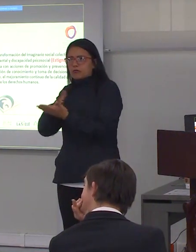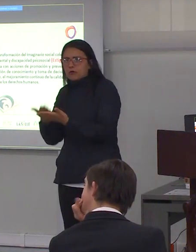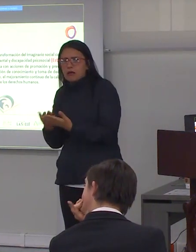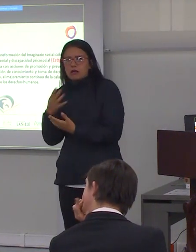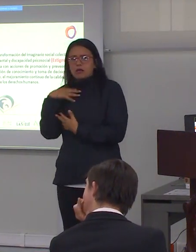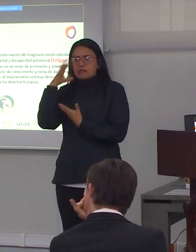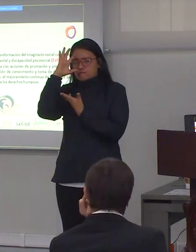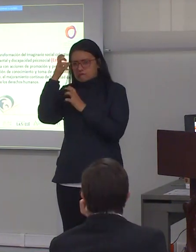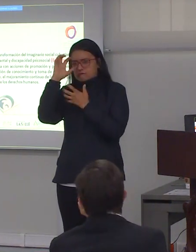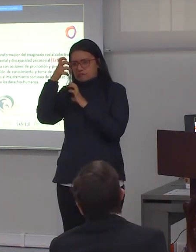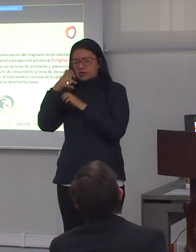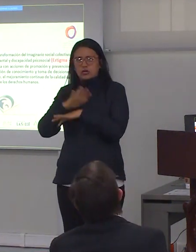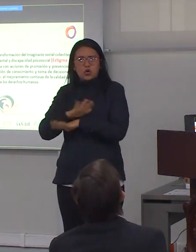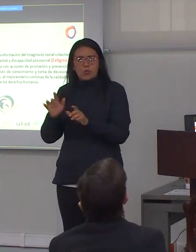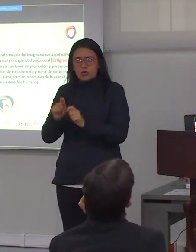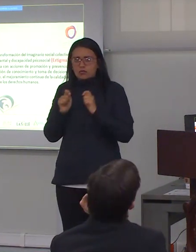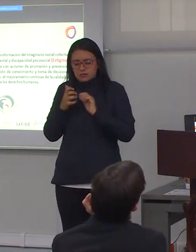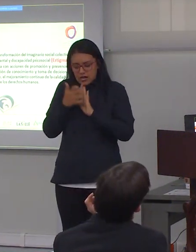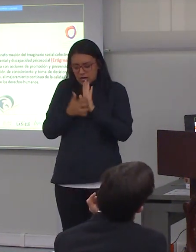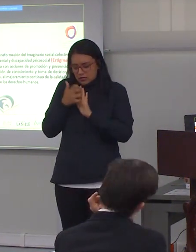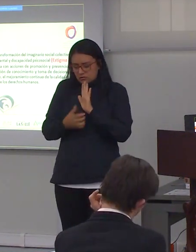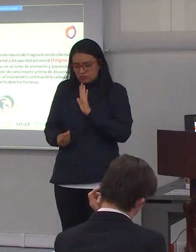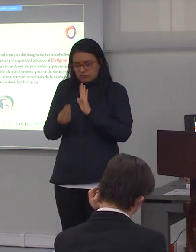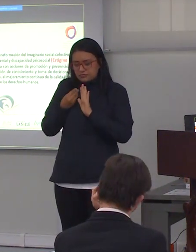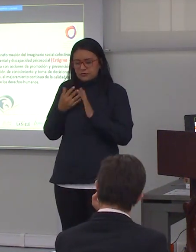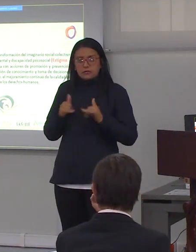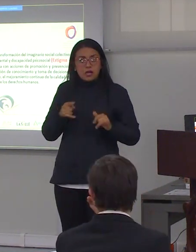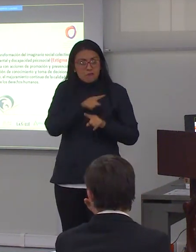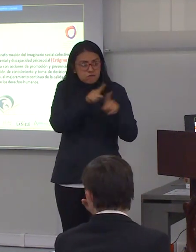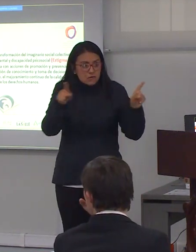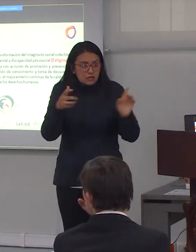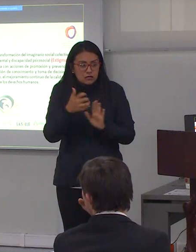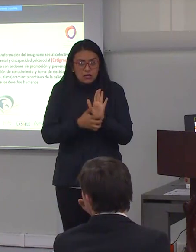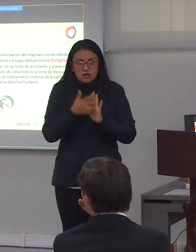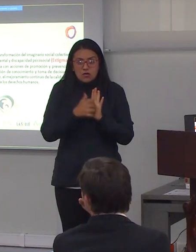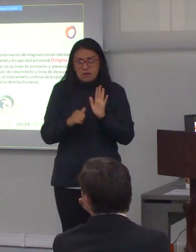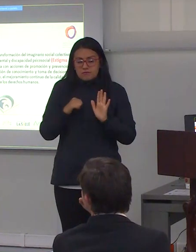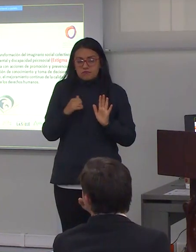o como se quieran denominar tengo un diagnóstico los que tienen diagnóstico